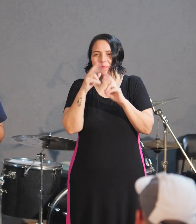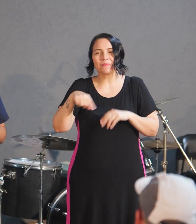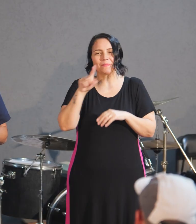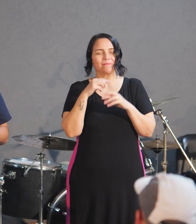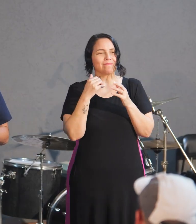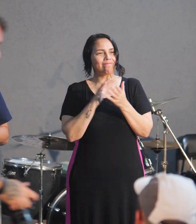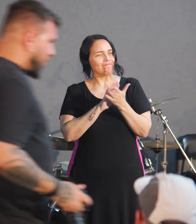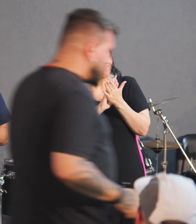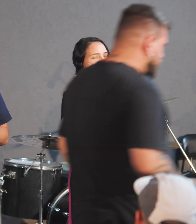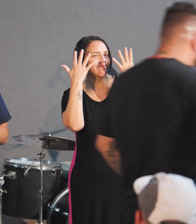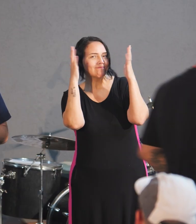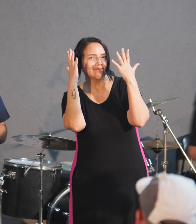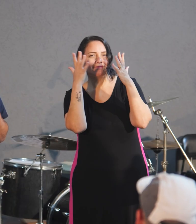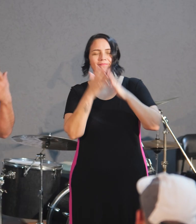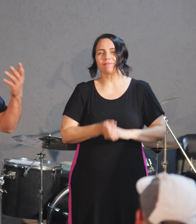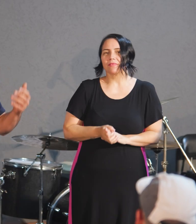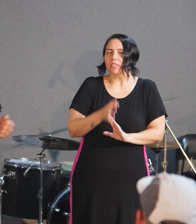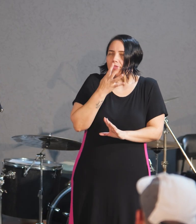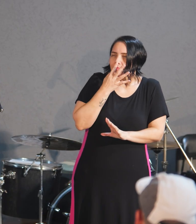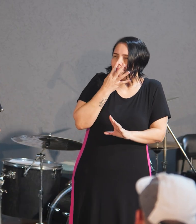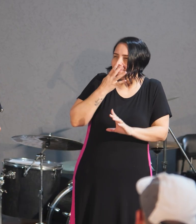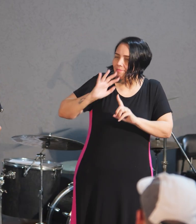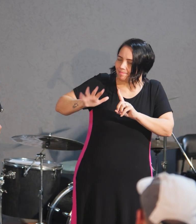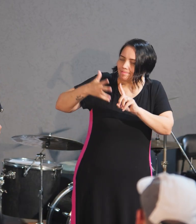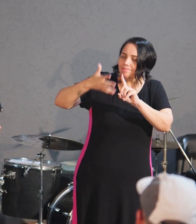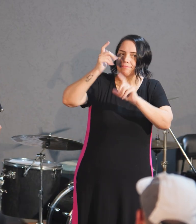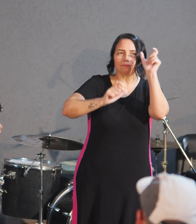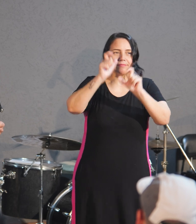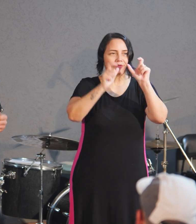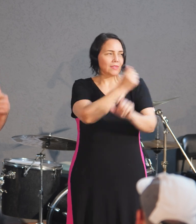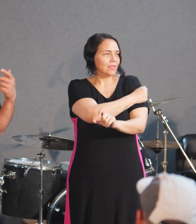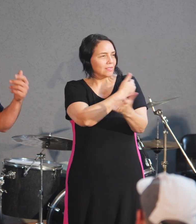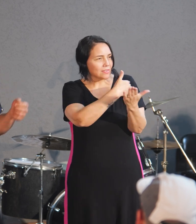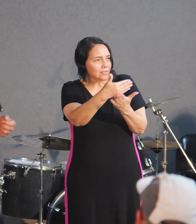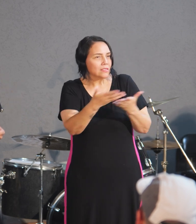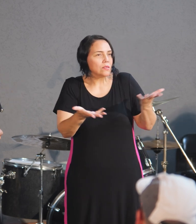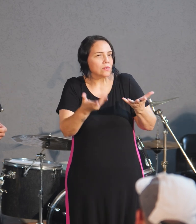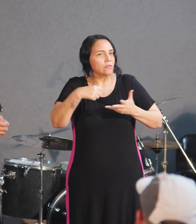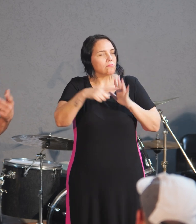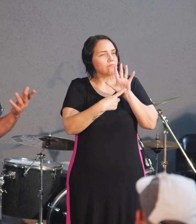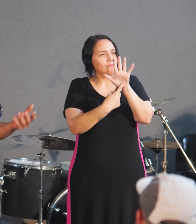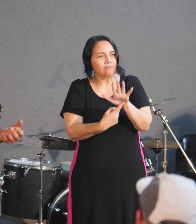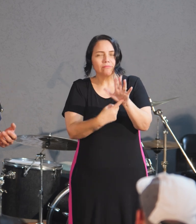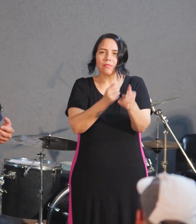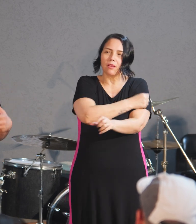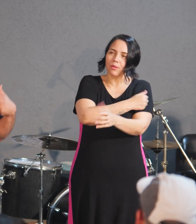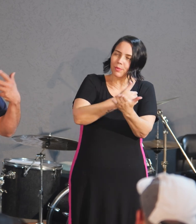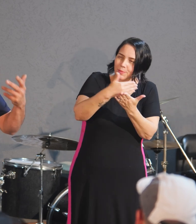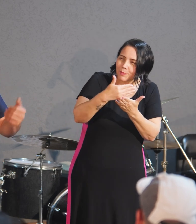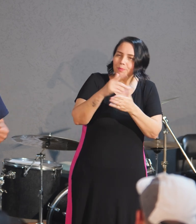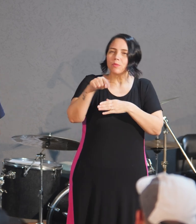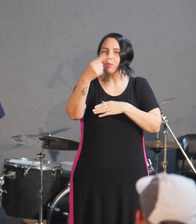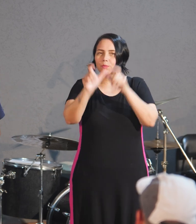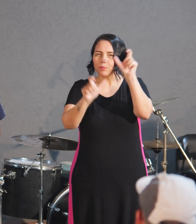bastante palma, né? Apreciem. Saibam incentivar esses alunos que estão começando. Então, hoje a gente vai ter a apresentação de alunos bem iniciantes,